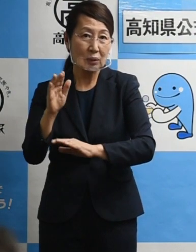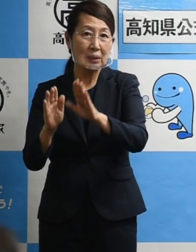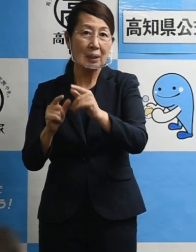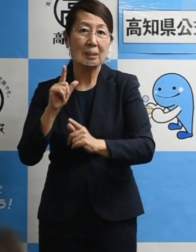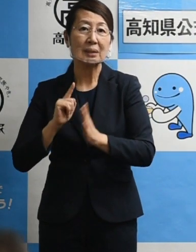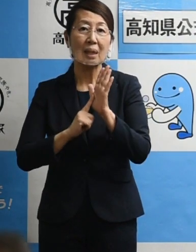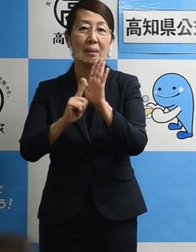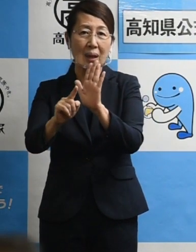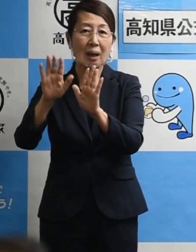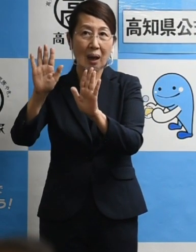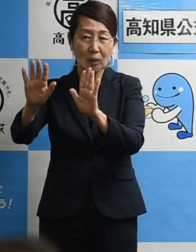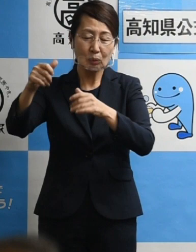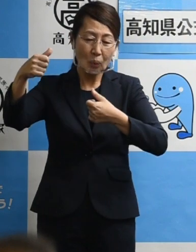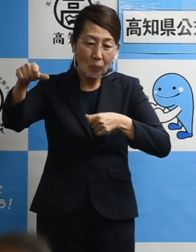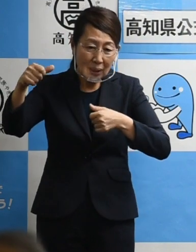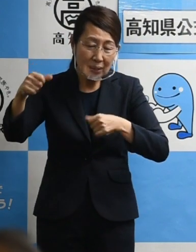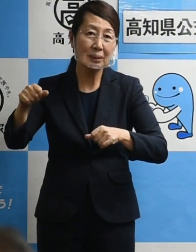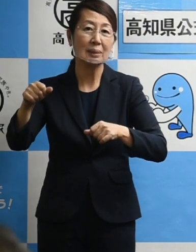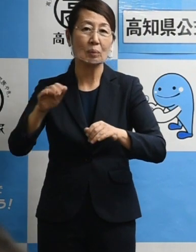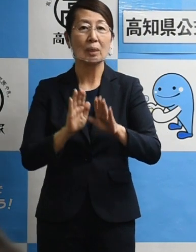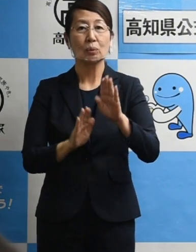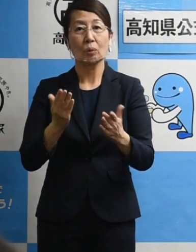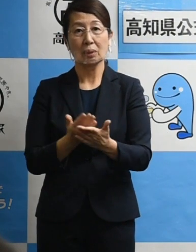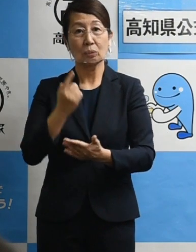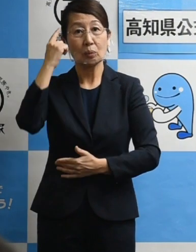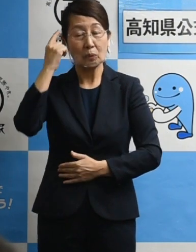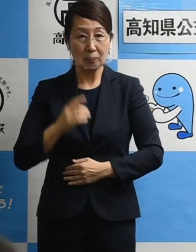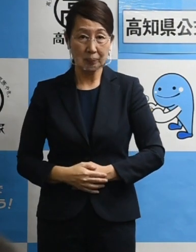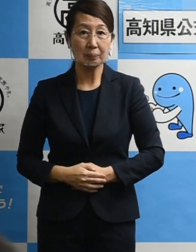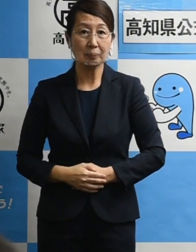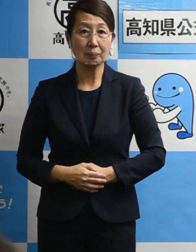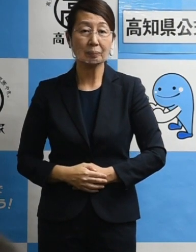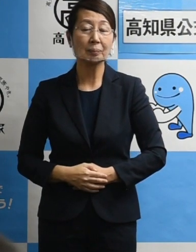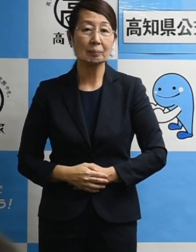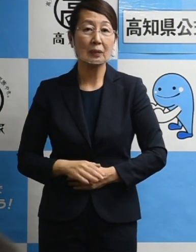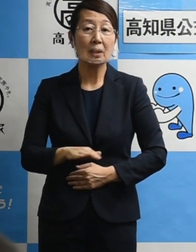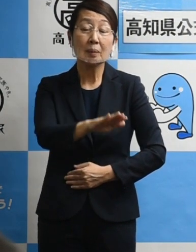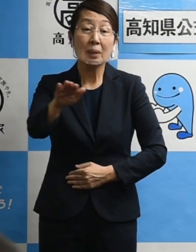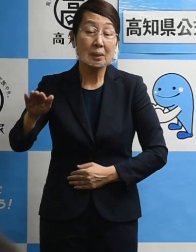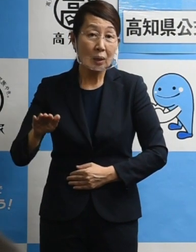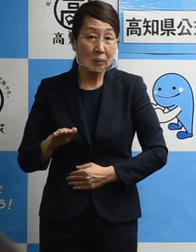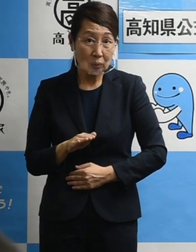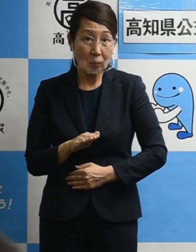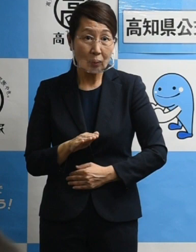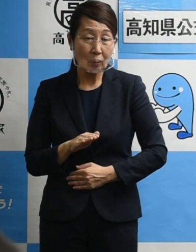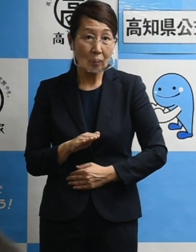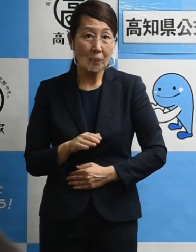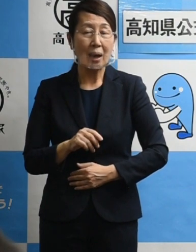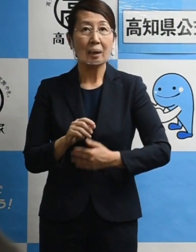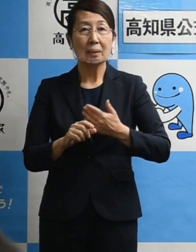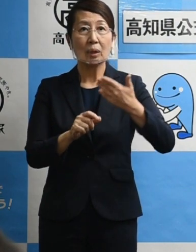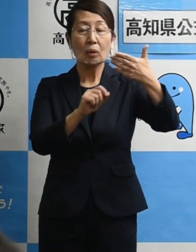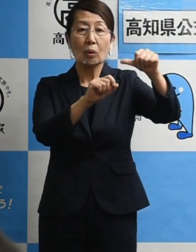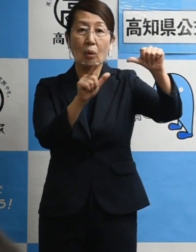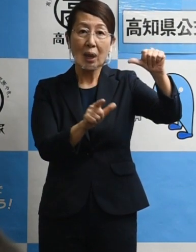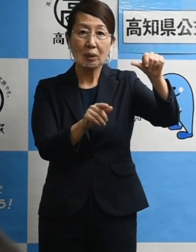ないかというふうに思います。その意味では、あるいはですね、県民の皆さんはこの連休、5月の連休明け